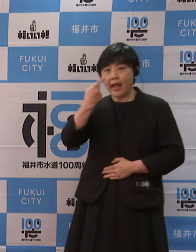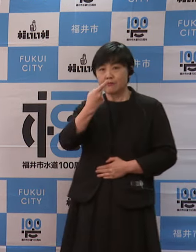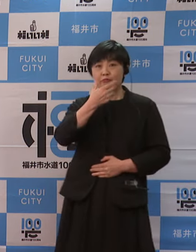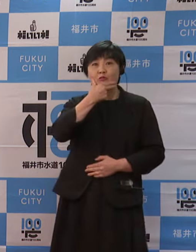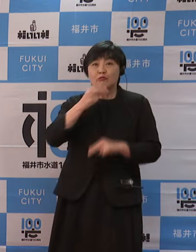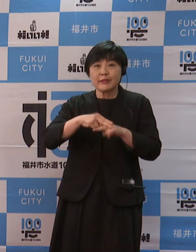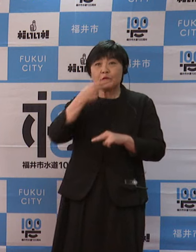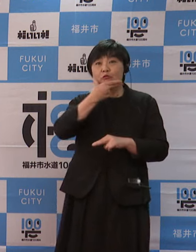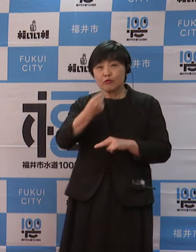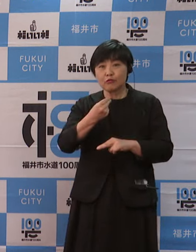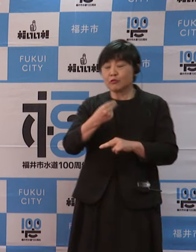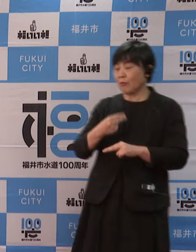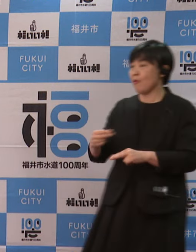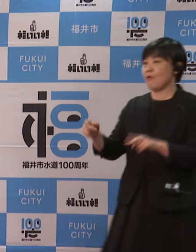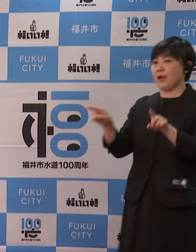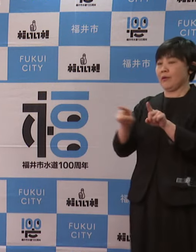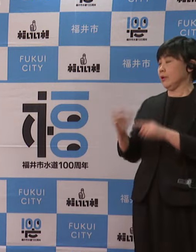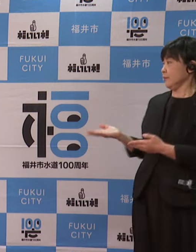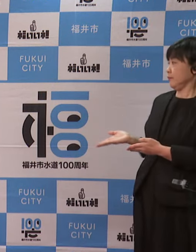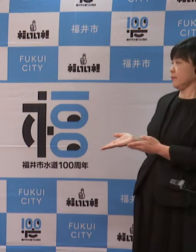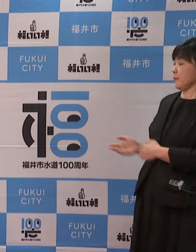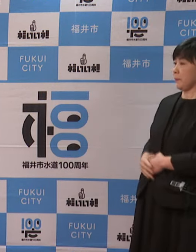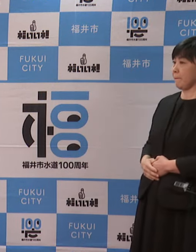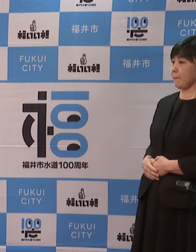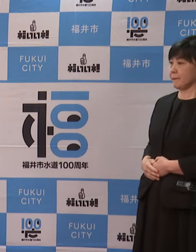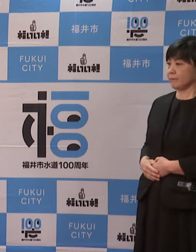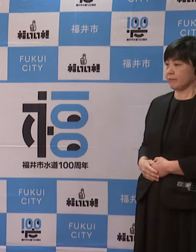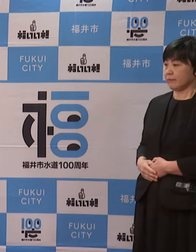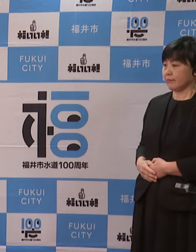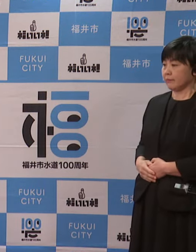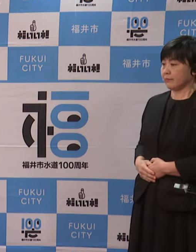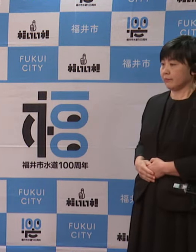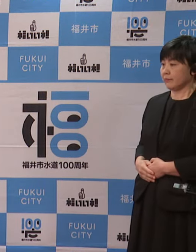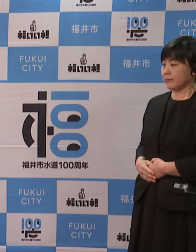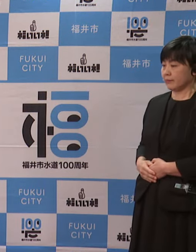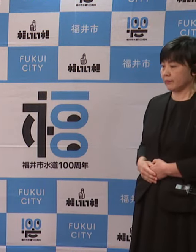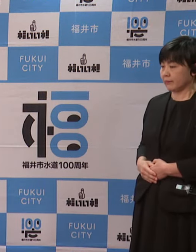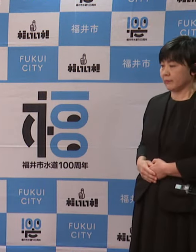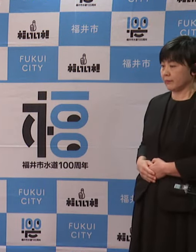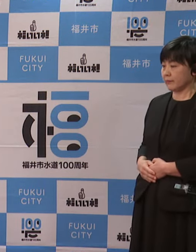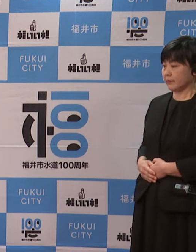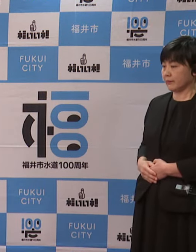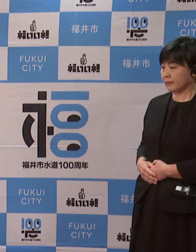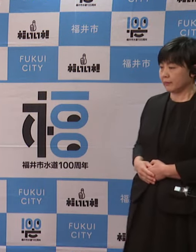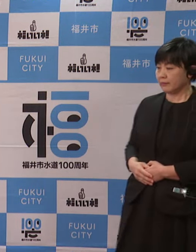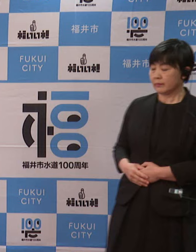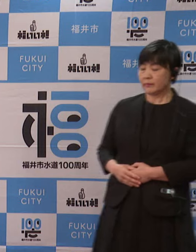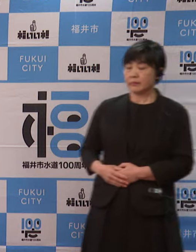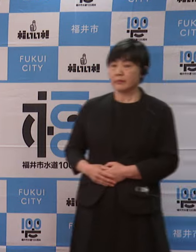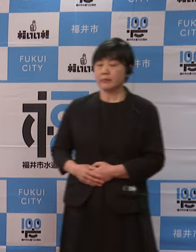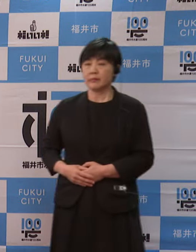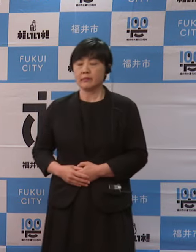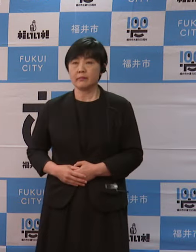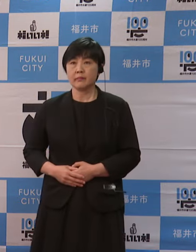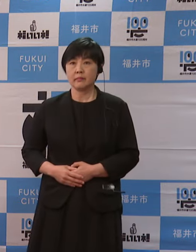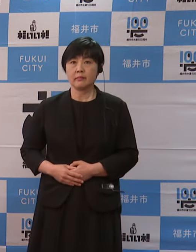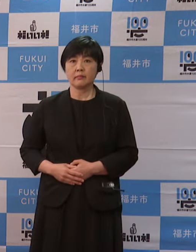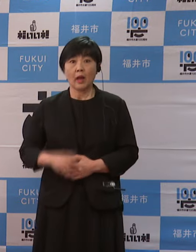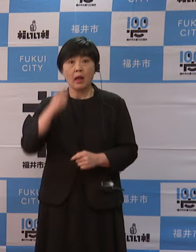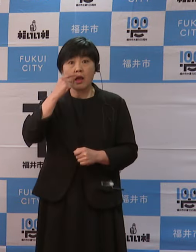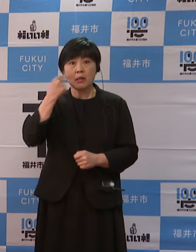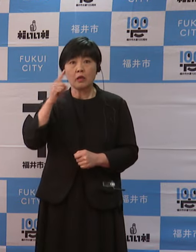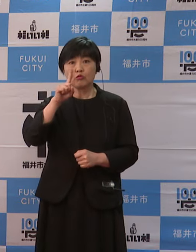やすさもあろうかなということで、今回これを使わせていただいております。大正13